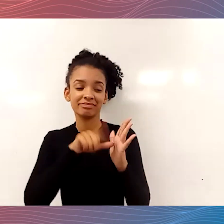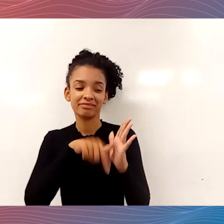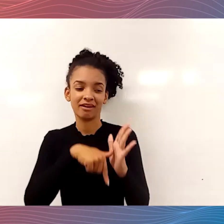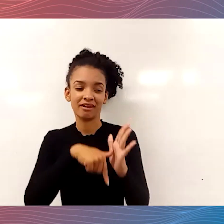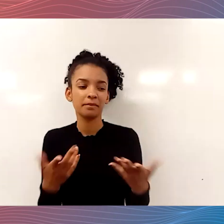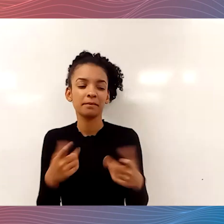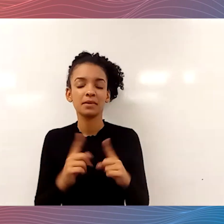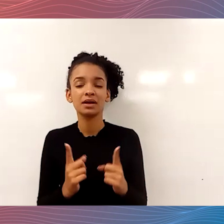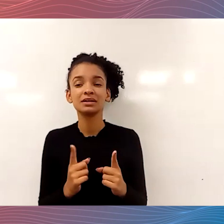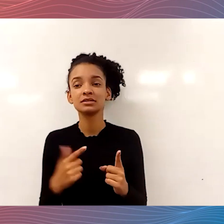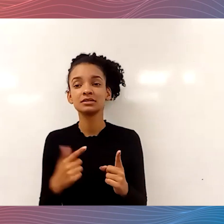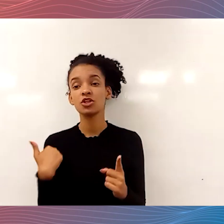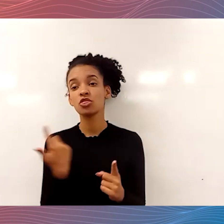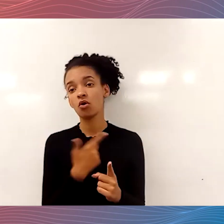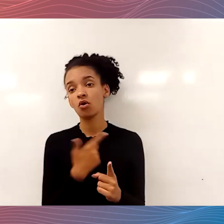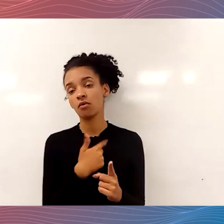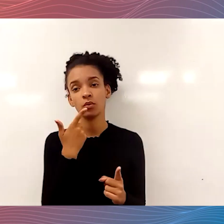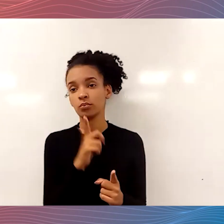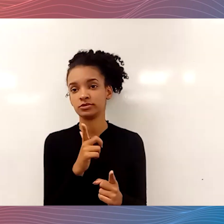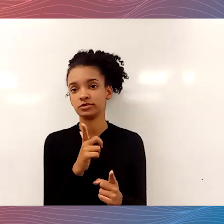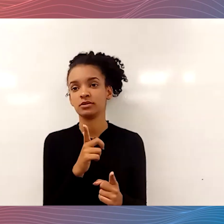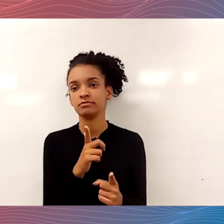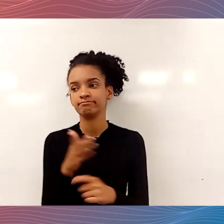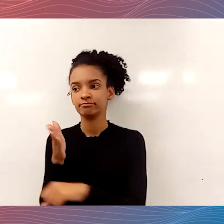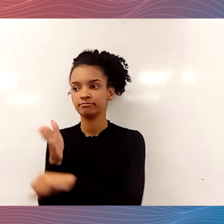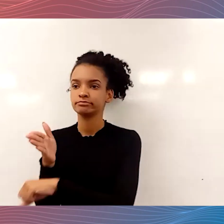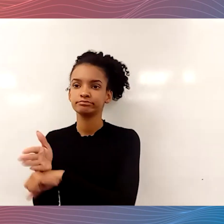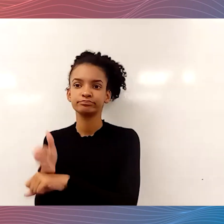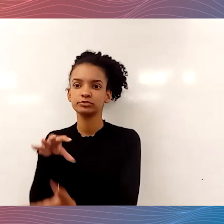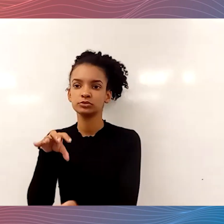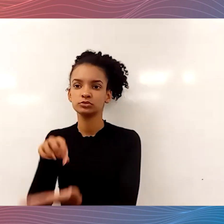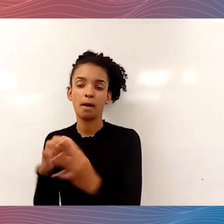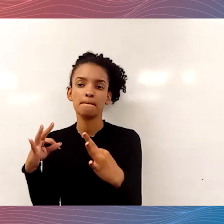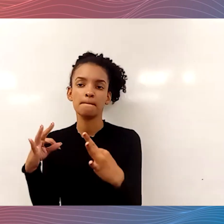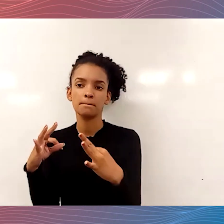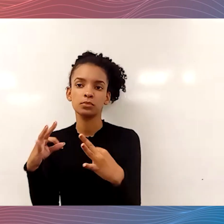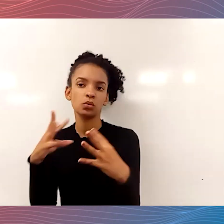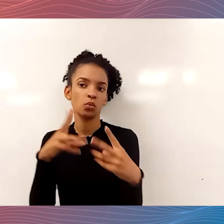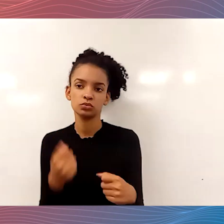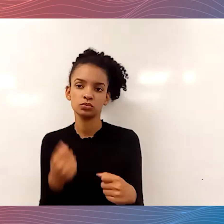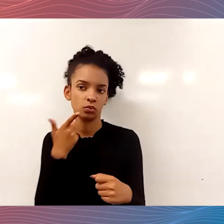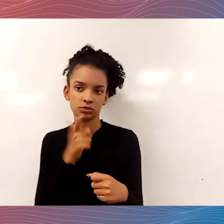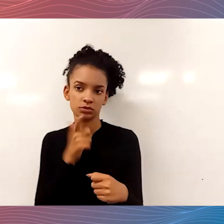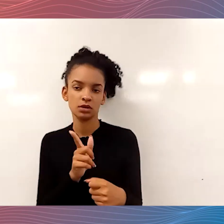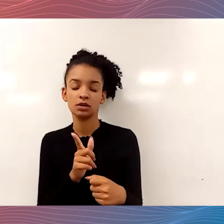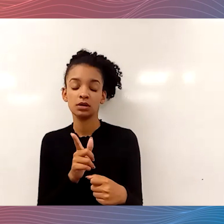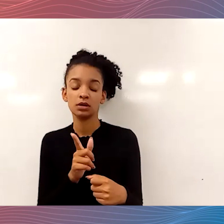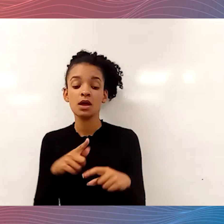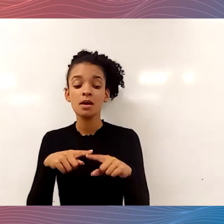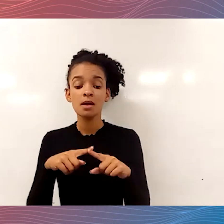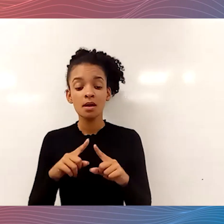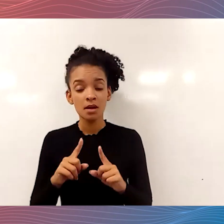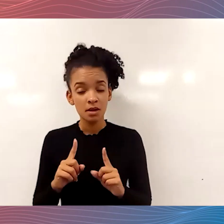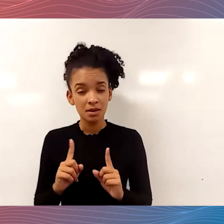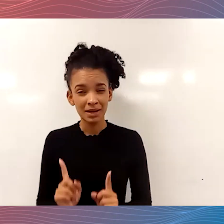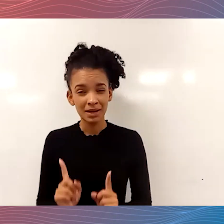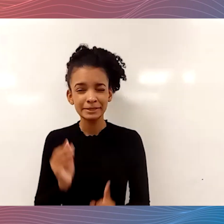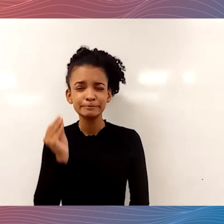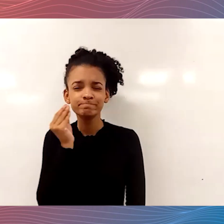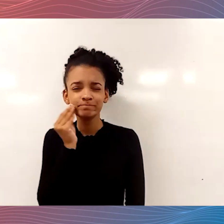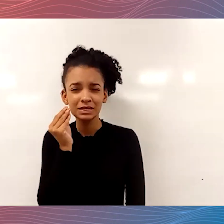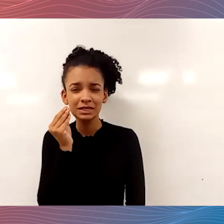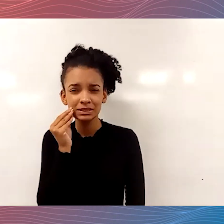tanto. Então, irmãos, nós vamos proporcionar, pelo menos, irmãos, o mês de dezembro nós temos